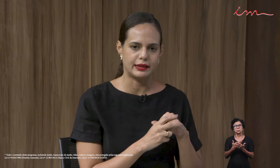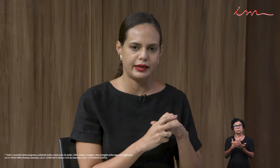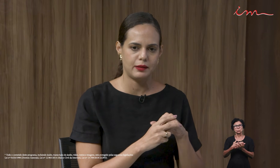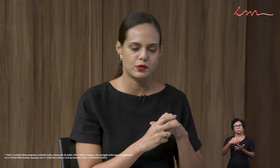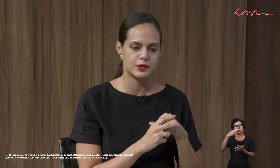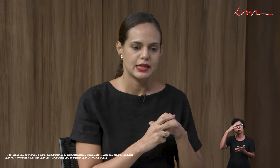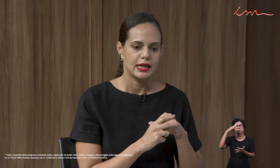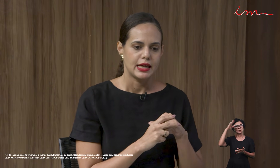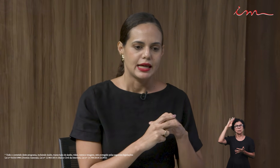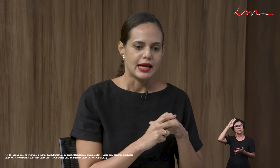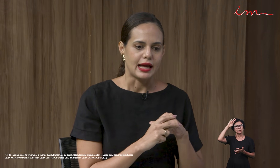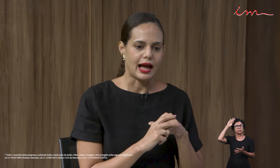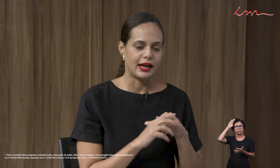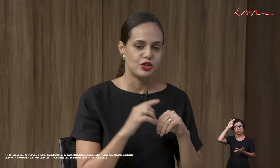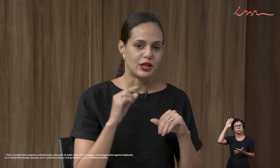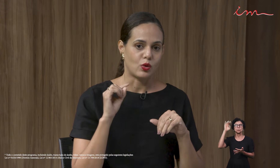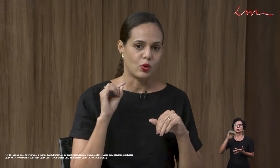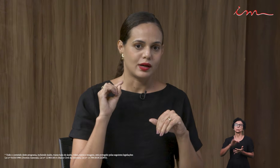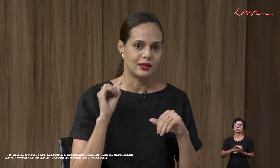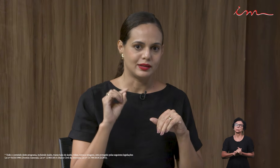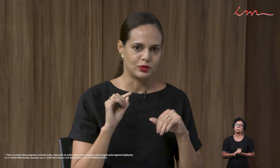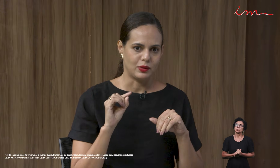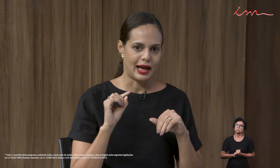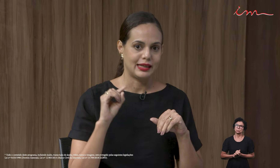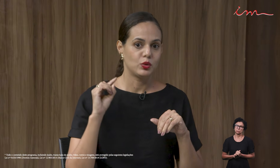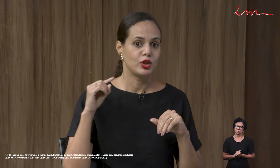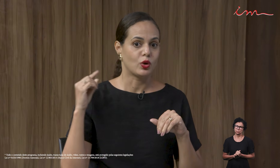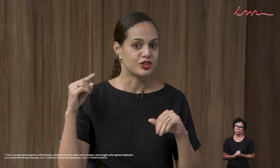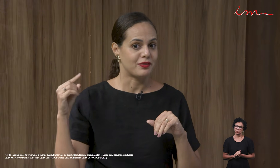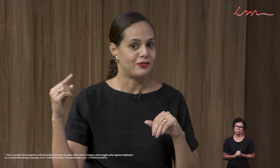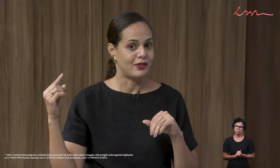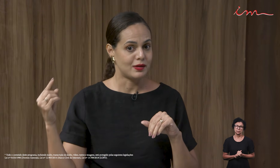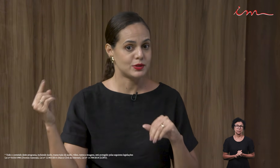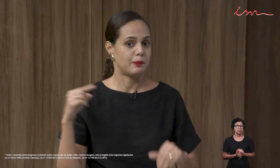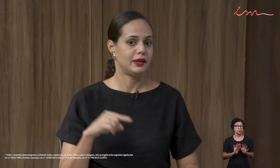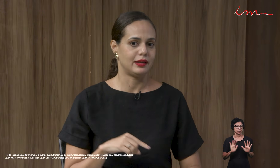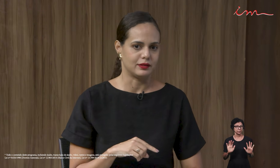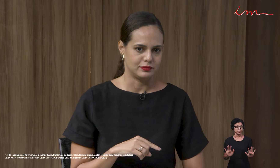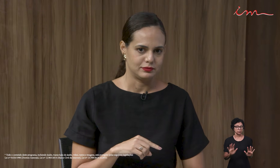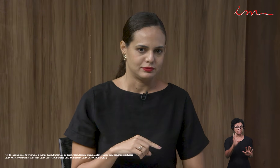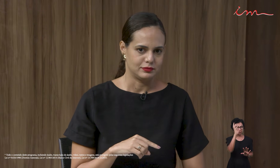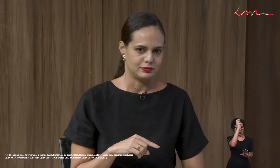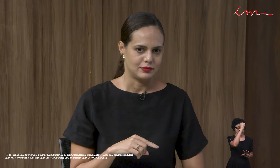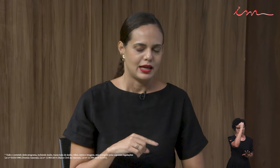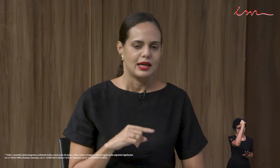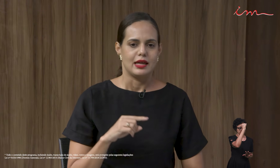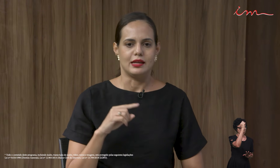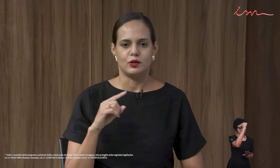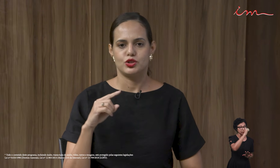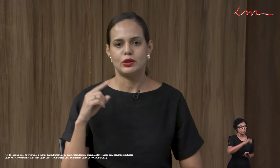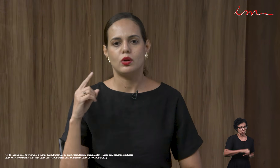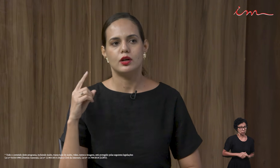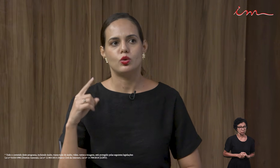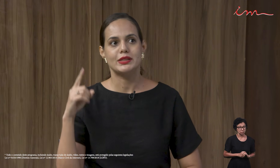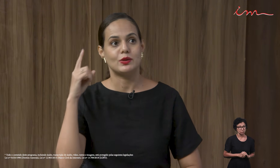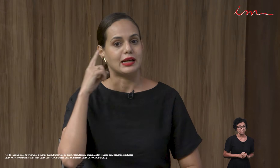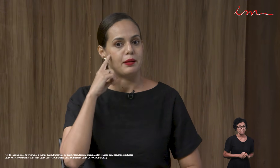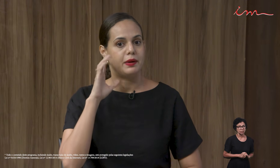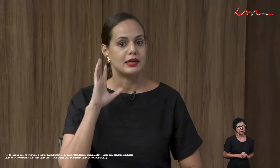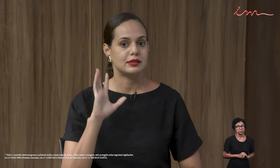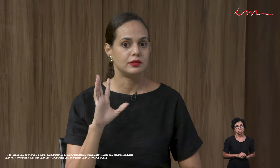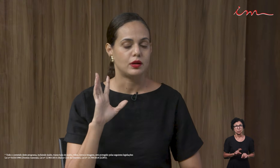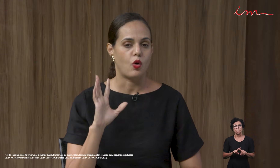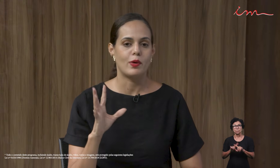estudos acadêmicos, a gente está colocando aquilo que nós já vemos aprendendo. Então, a gente não está colocando coisa